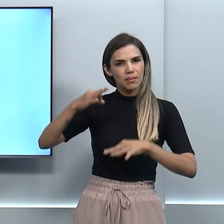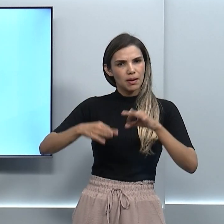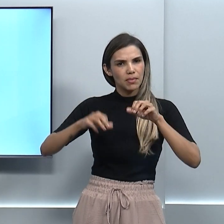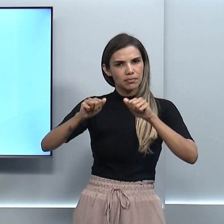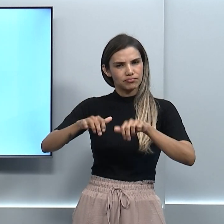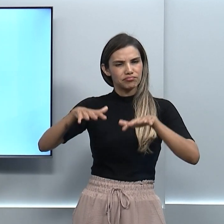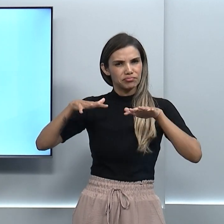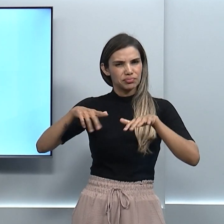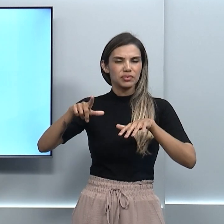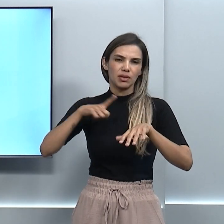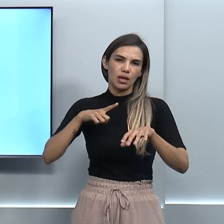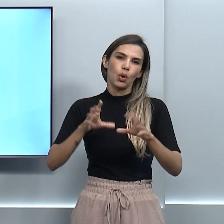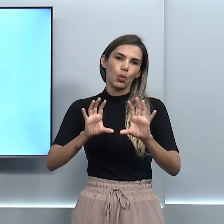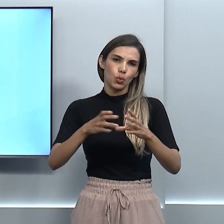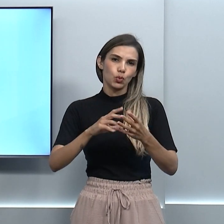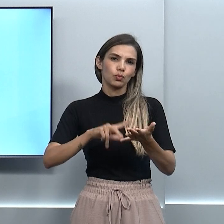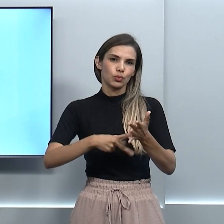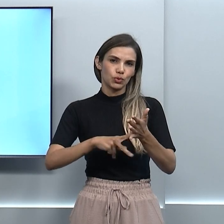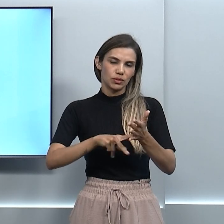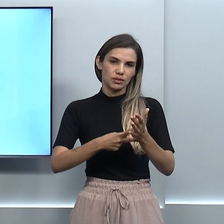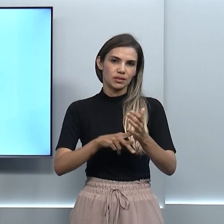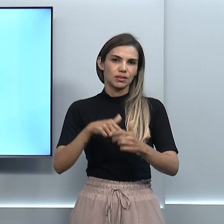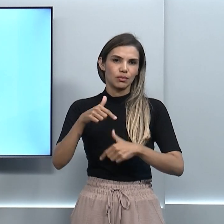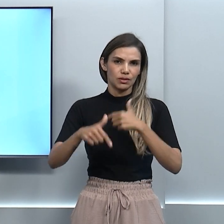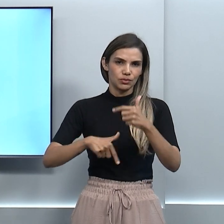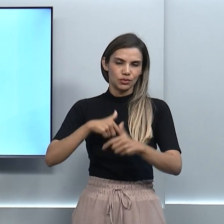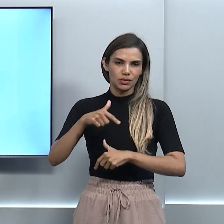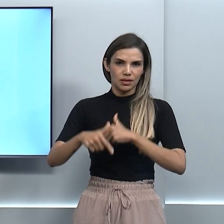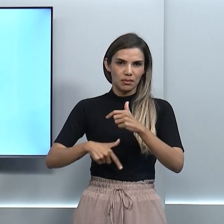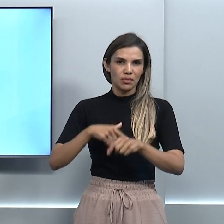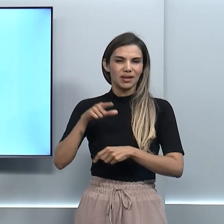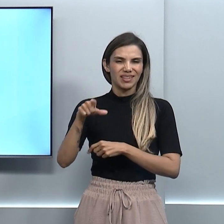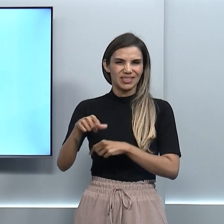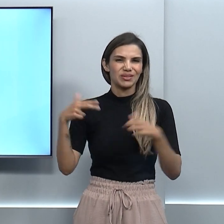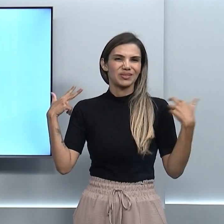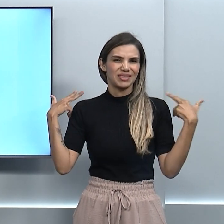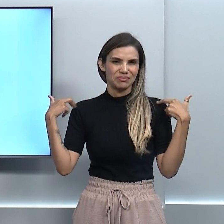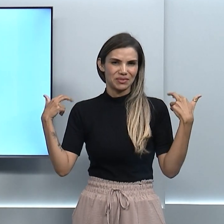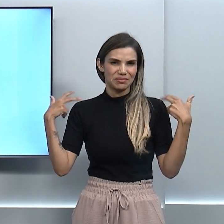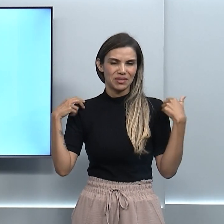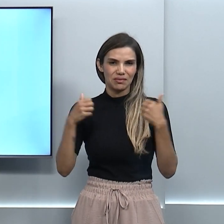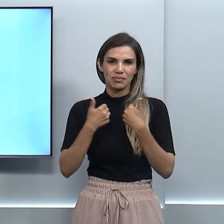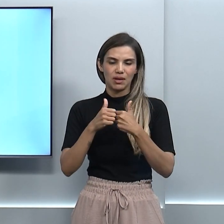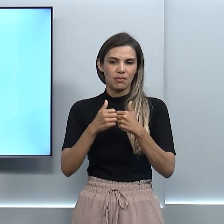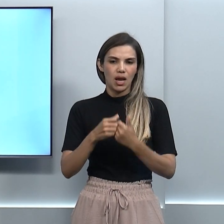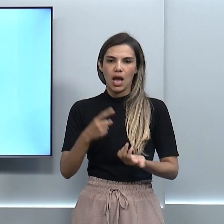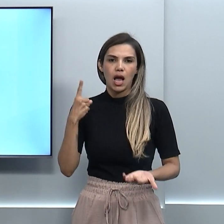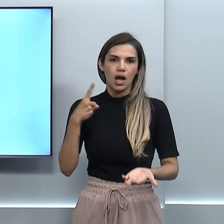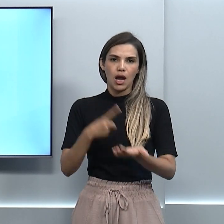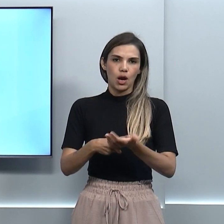acordo com o Sindicato dos Trabalhadores do Transporte Coletivo, não houve acordo,